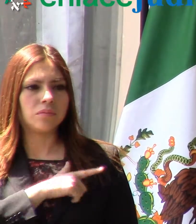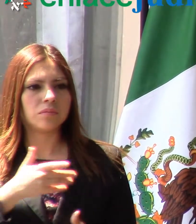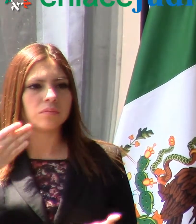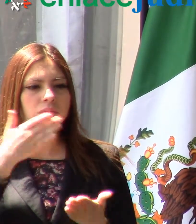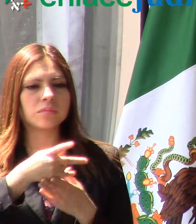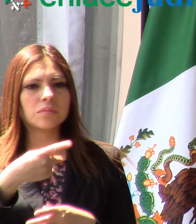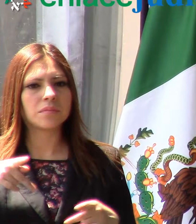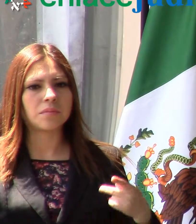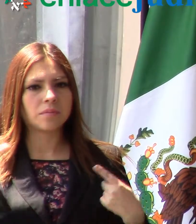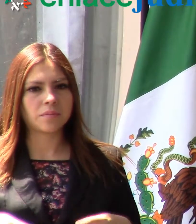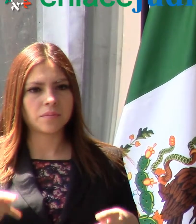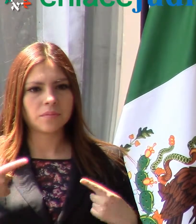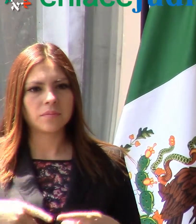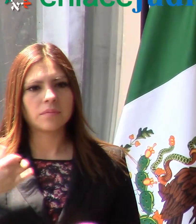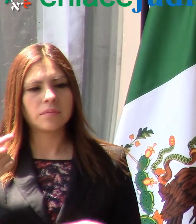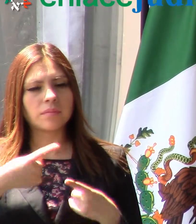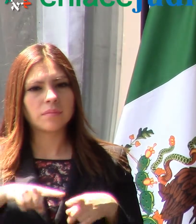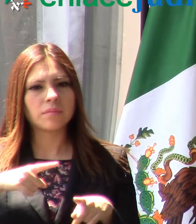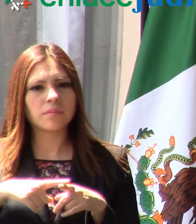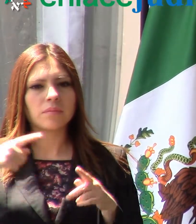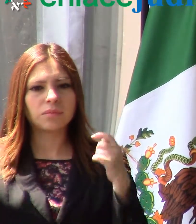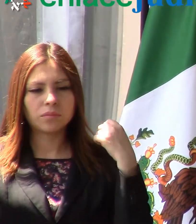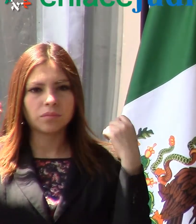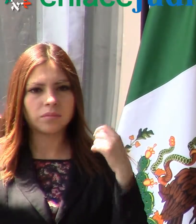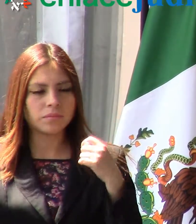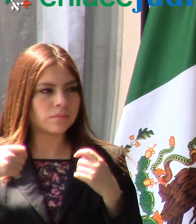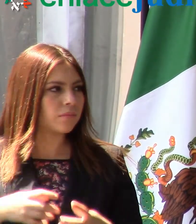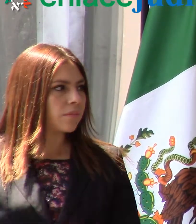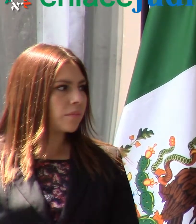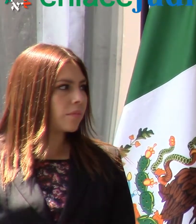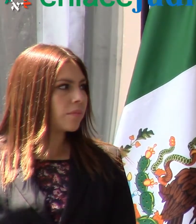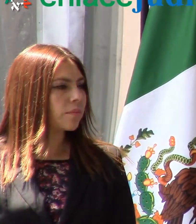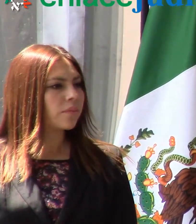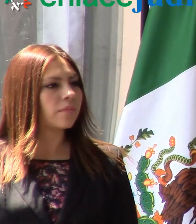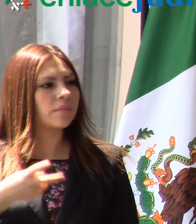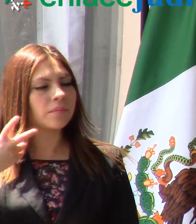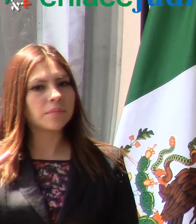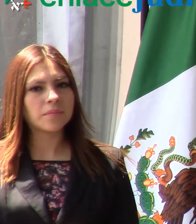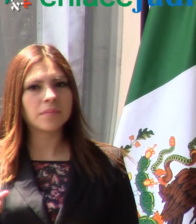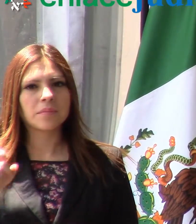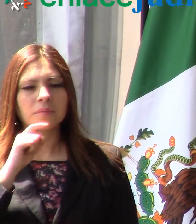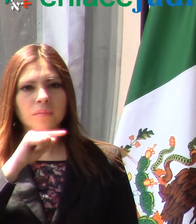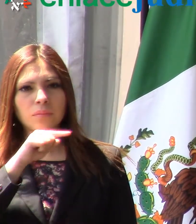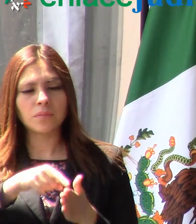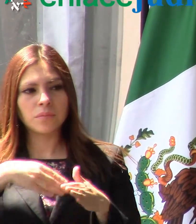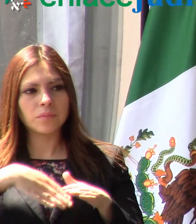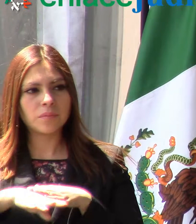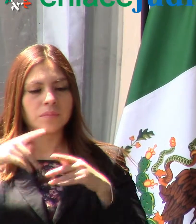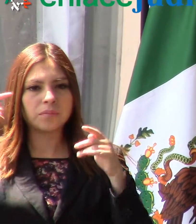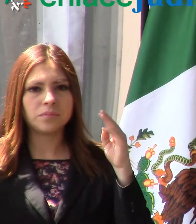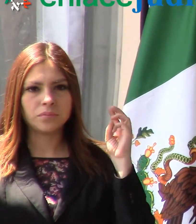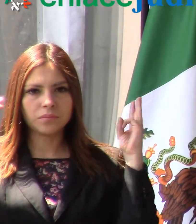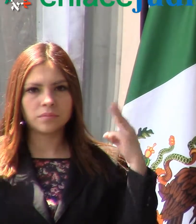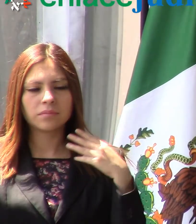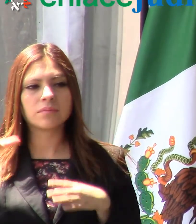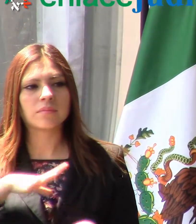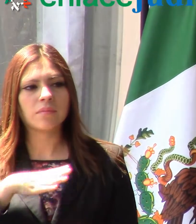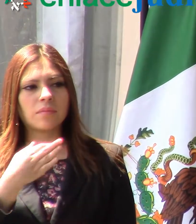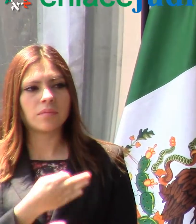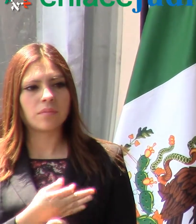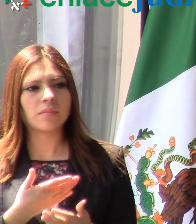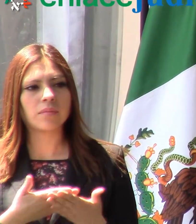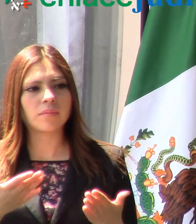sus habitantes y de los turistas en general. Este recinto, por cierto, forma parte ya de